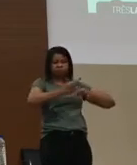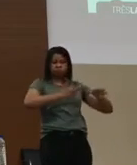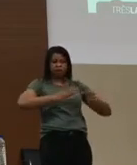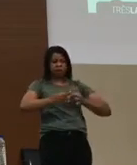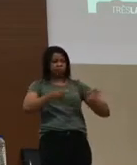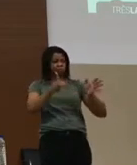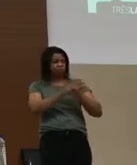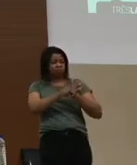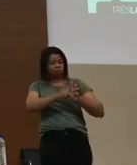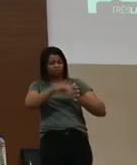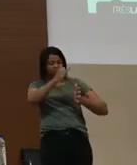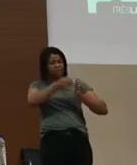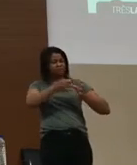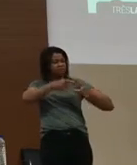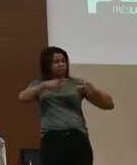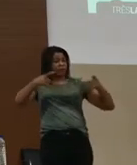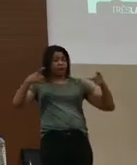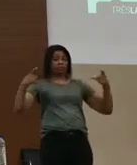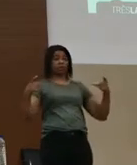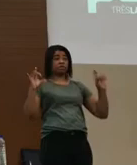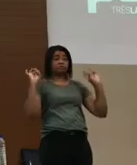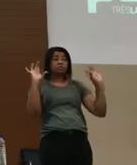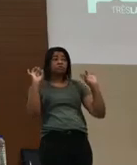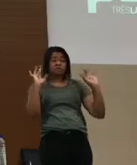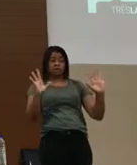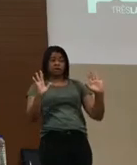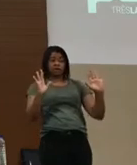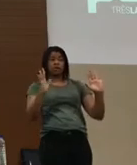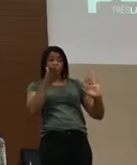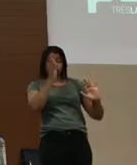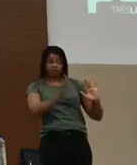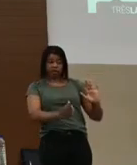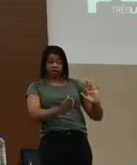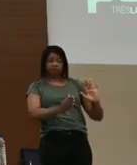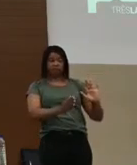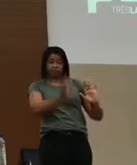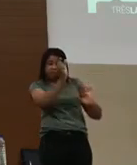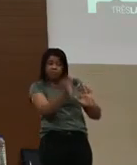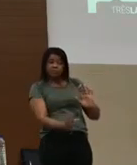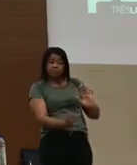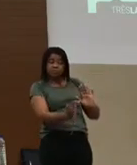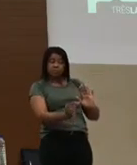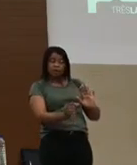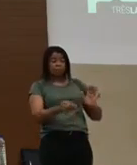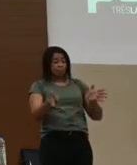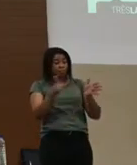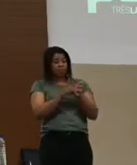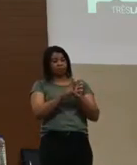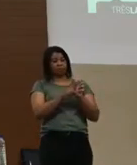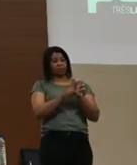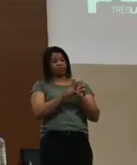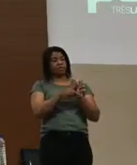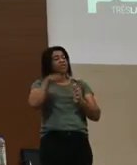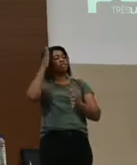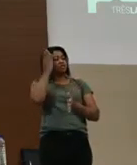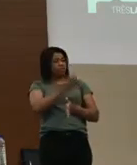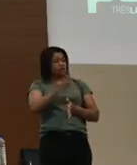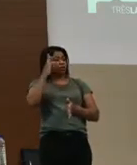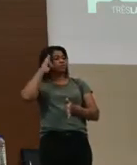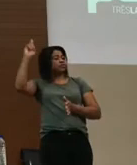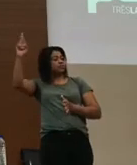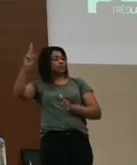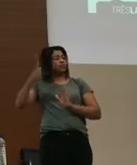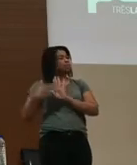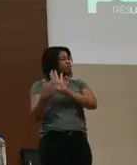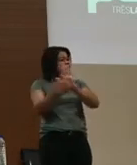dele. Você é objeto desse projeto, ou seja, o Senhor fez tudo o que tinha que fazer para alcançar a